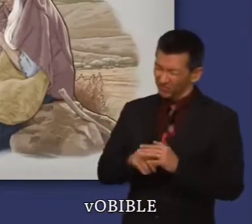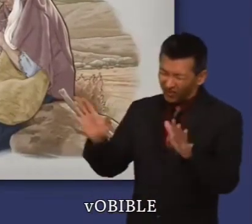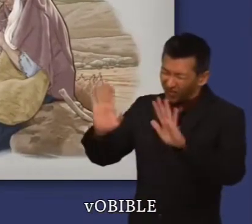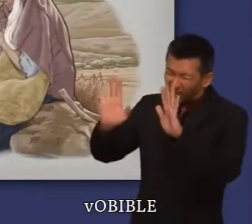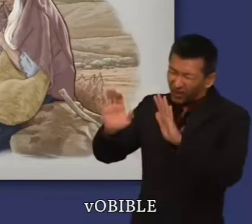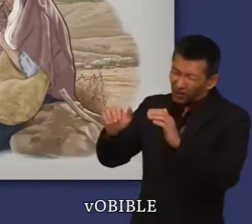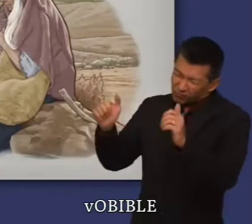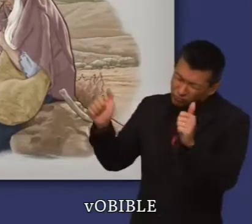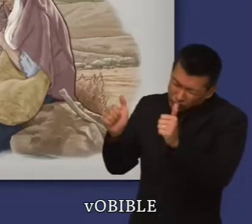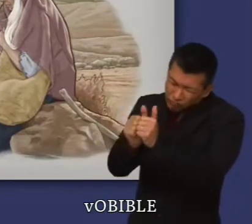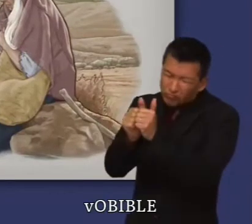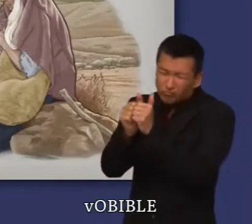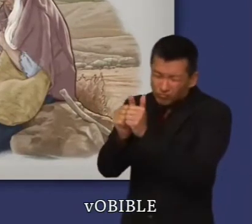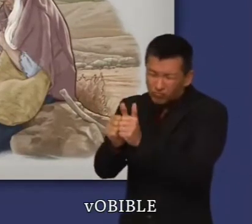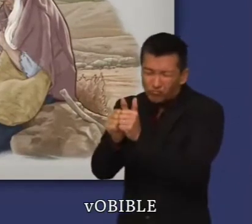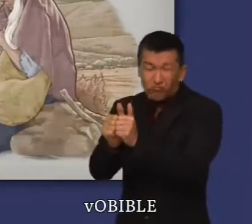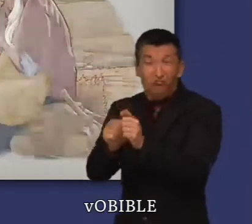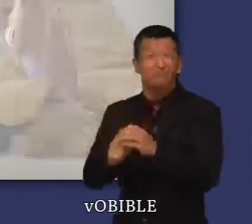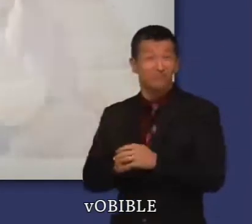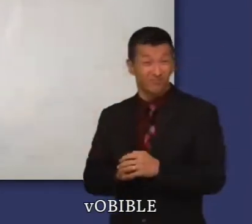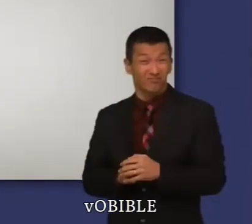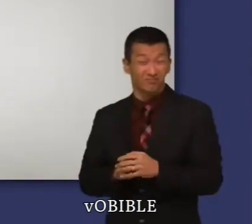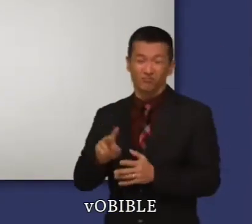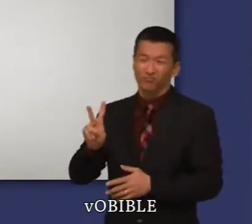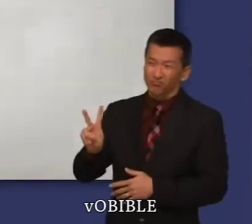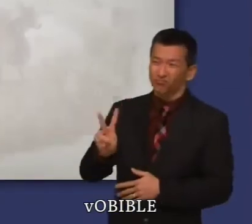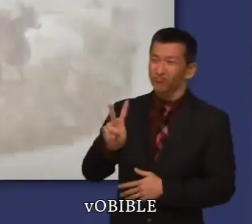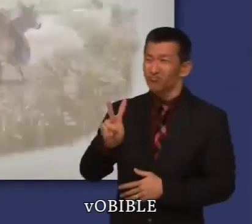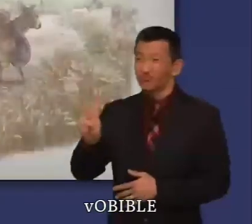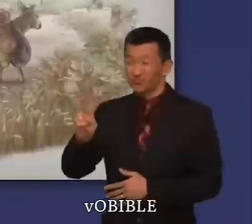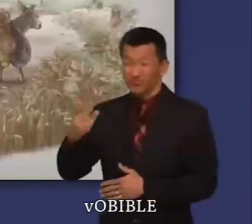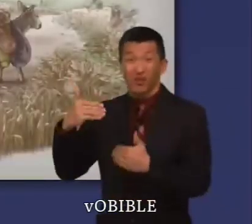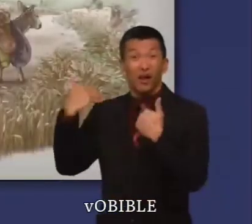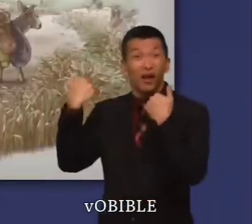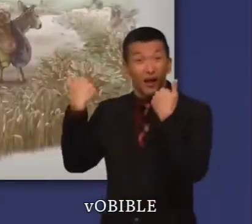Environ 10 ans plus tard, les deux fils meurent à leur tour.